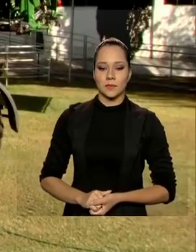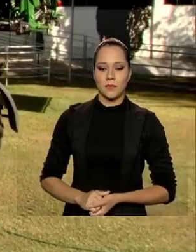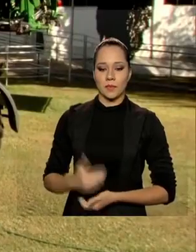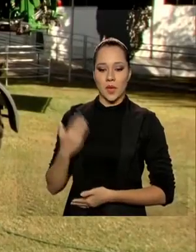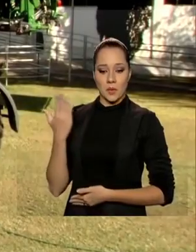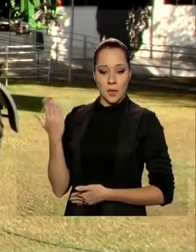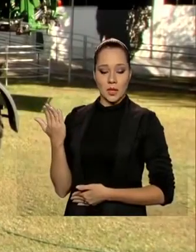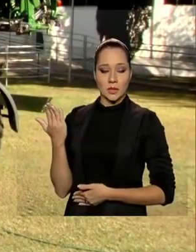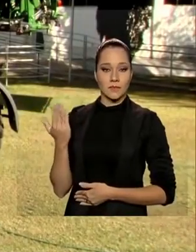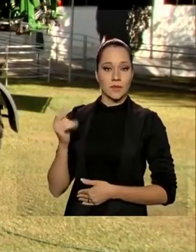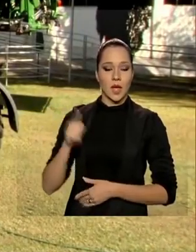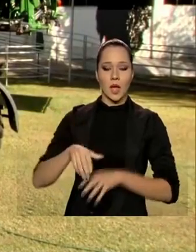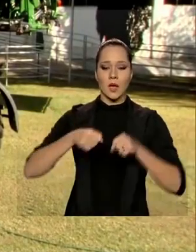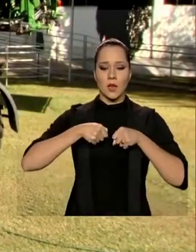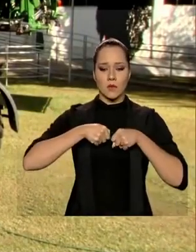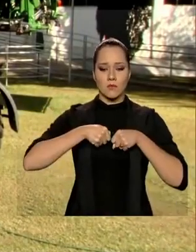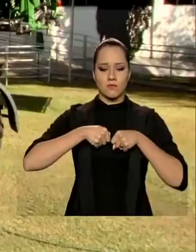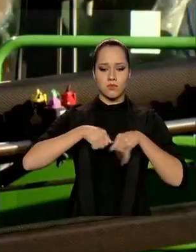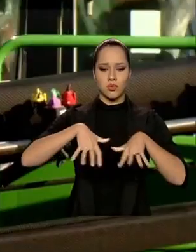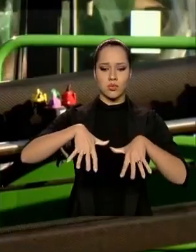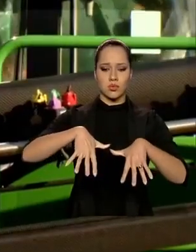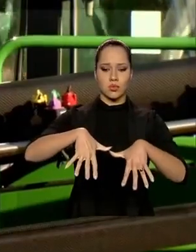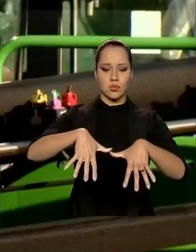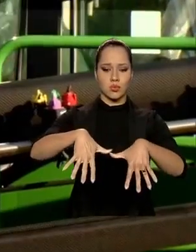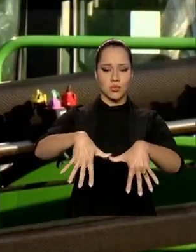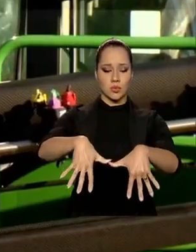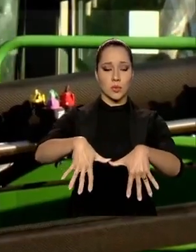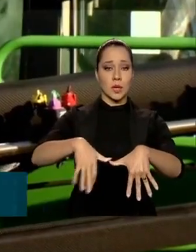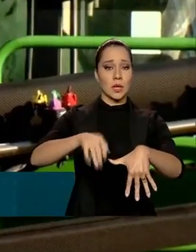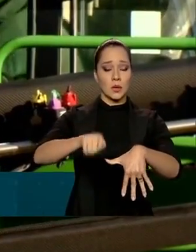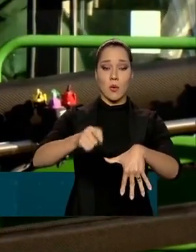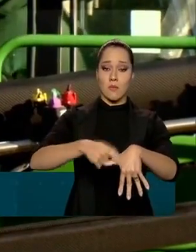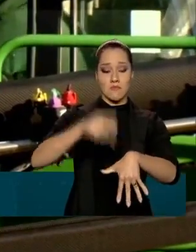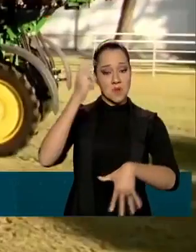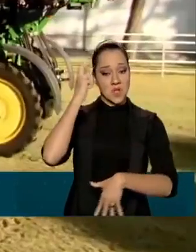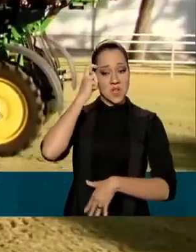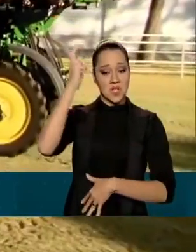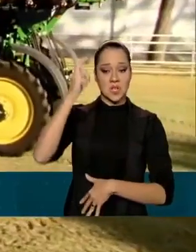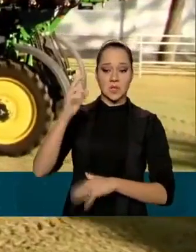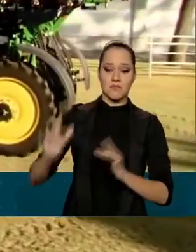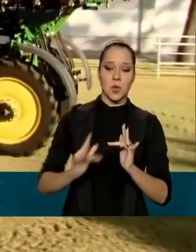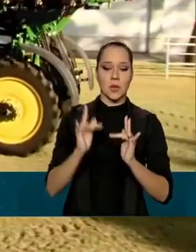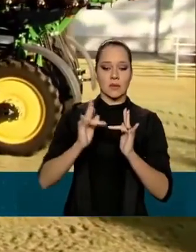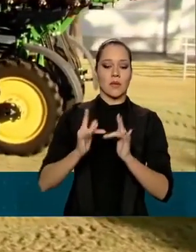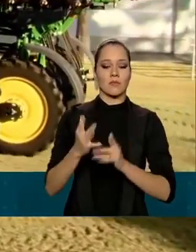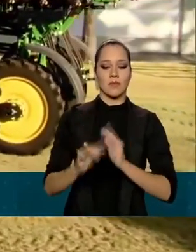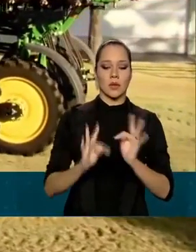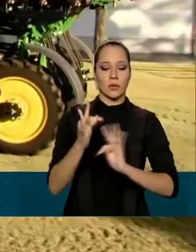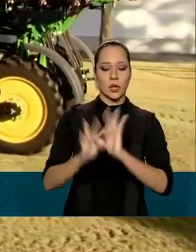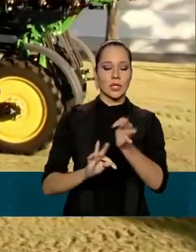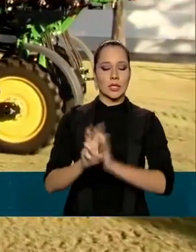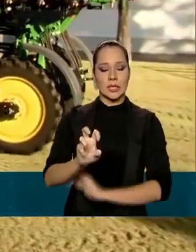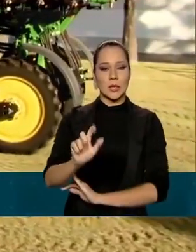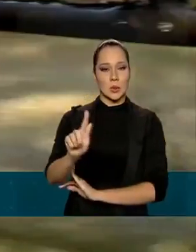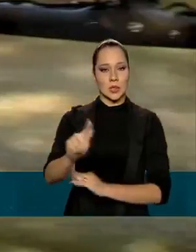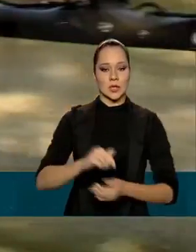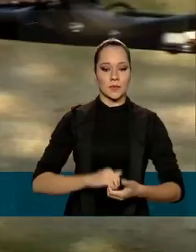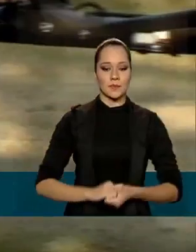Esta máquina é um pulverizador agrícola com recursos inteligentes e conectada à tecnologia